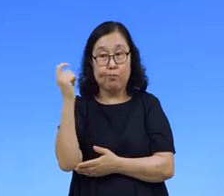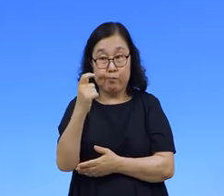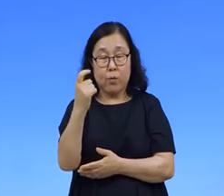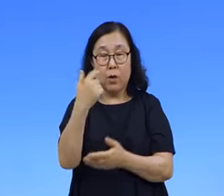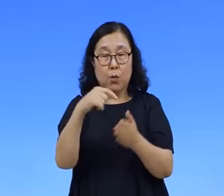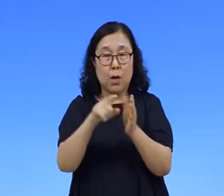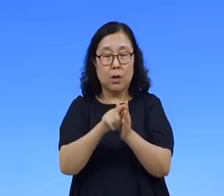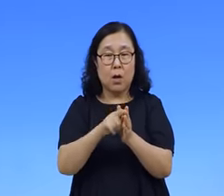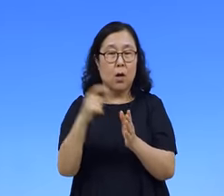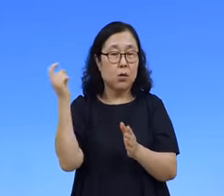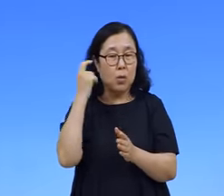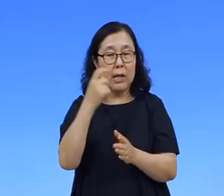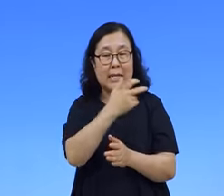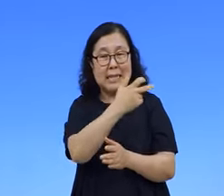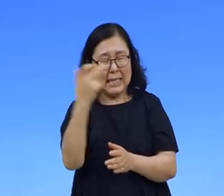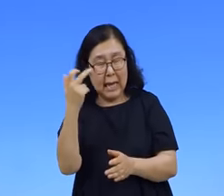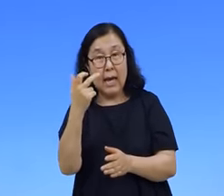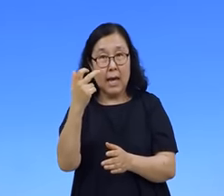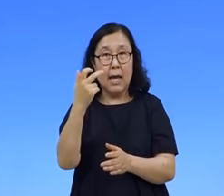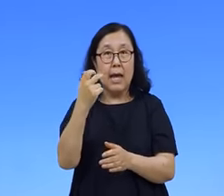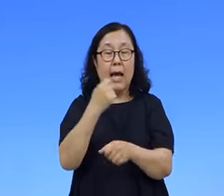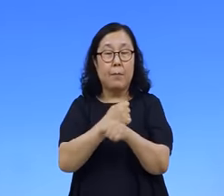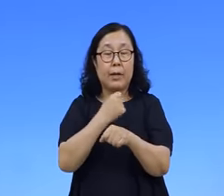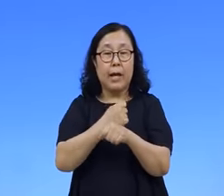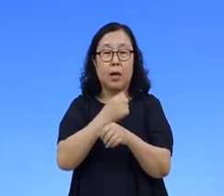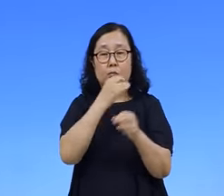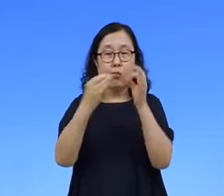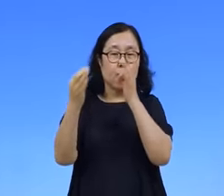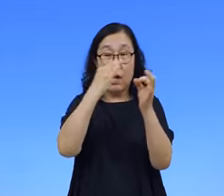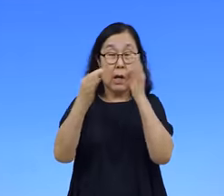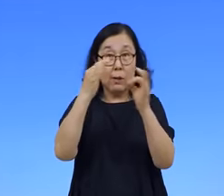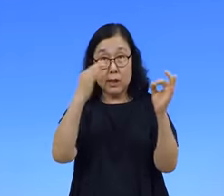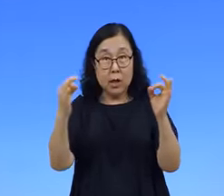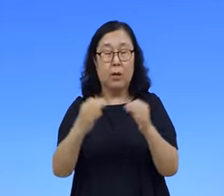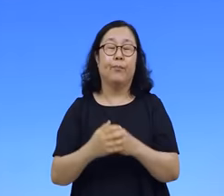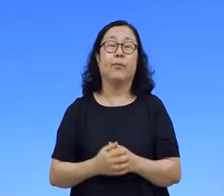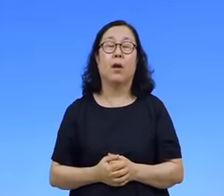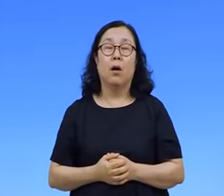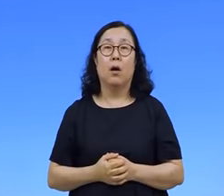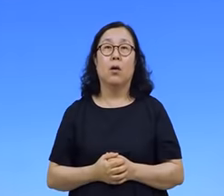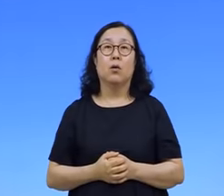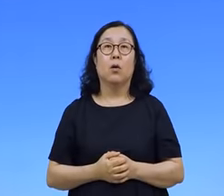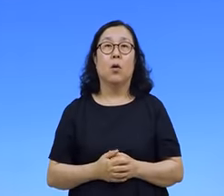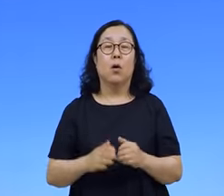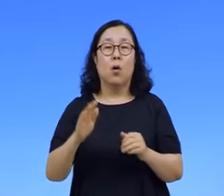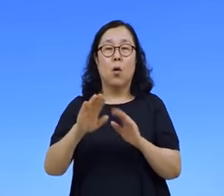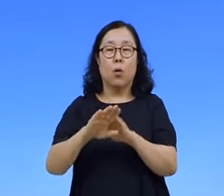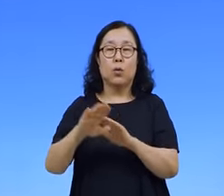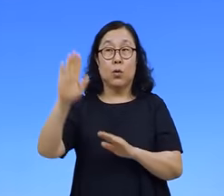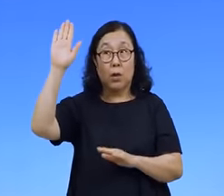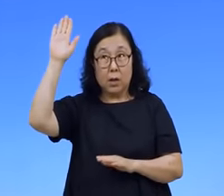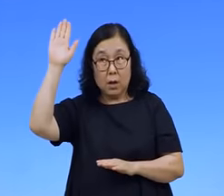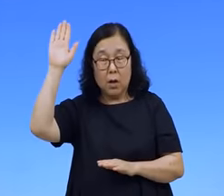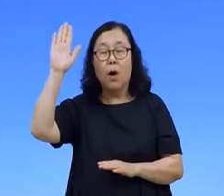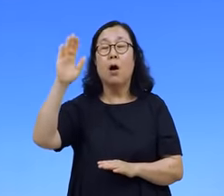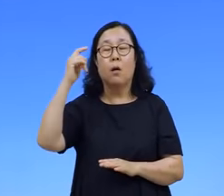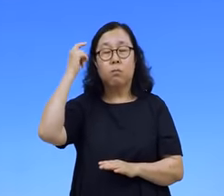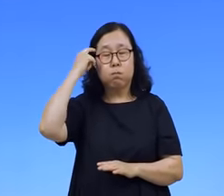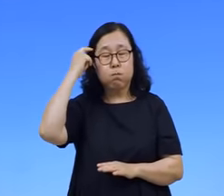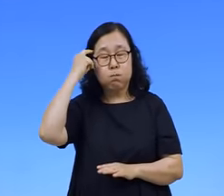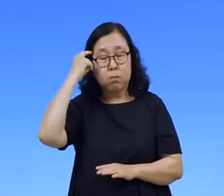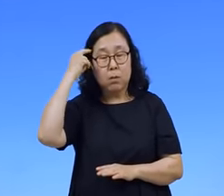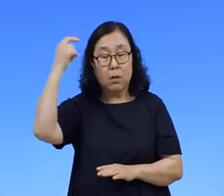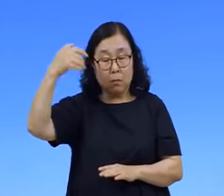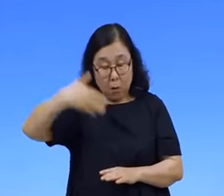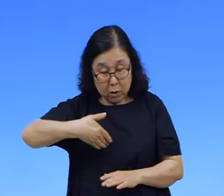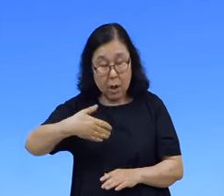강조하기 위하여 소리를 크게 질러! 라고 지시를 내리면 제가 거기에 따라서 소리를 또 크게 지르고요. 오른손을 들고 설교해!